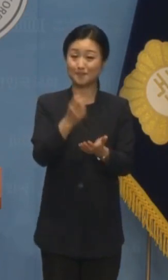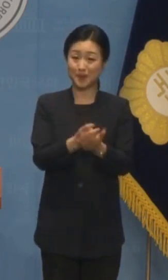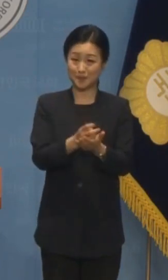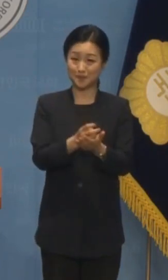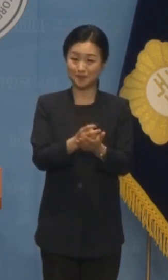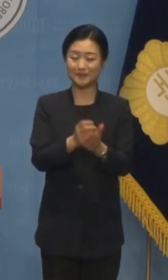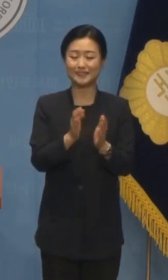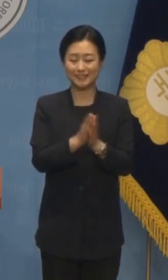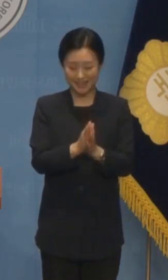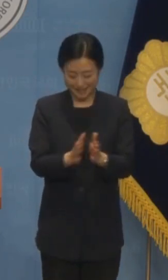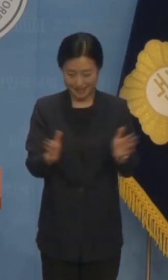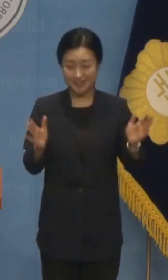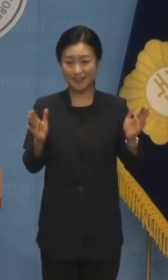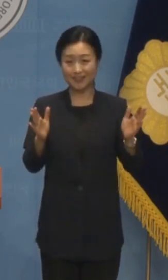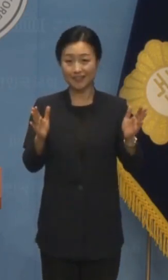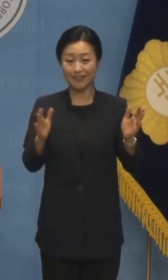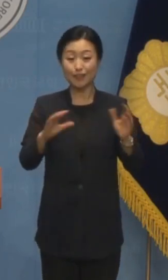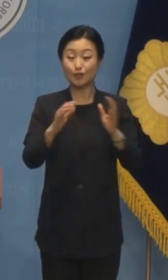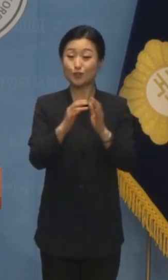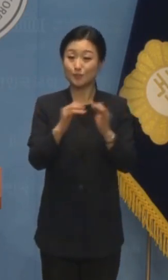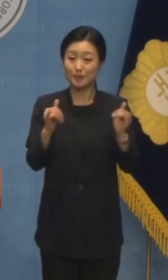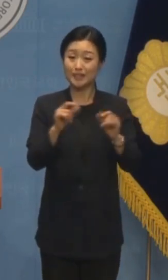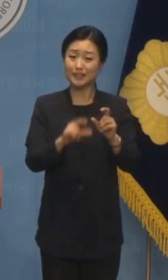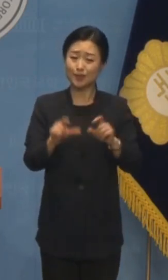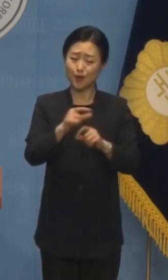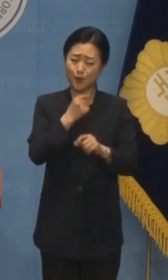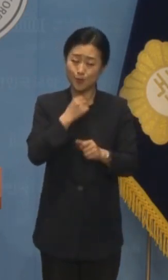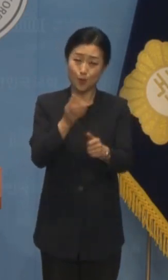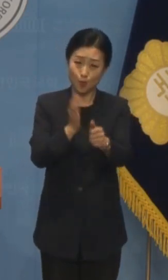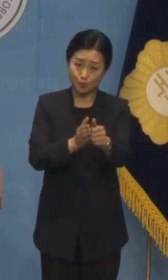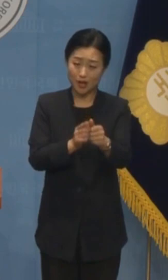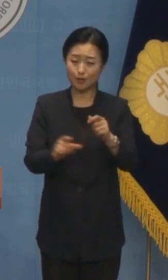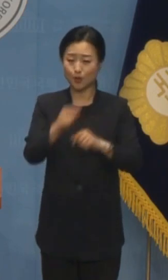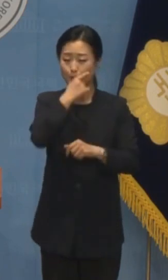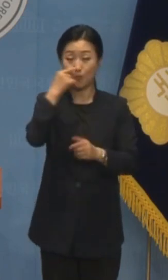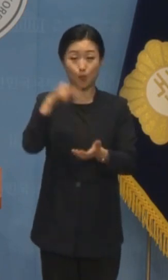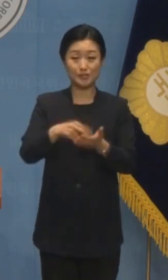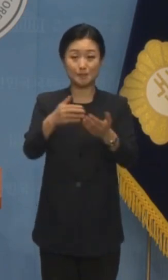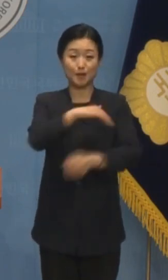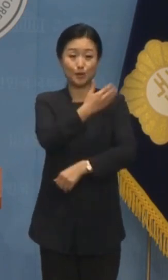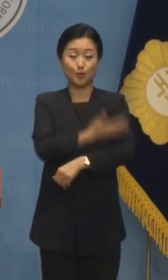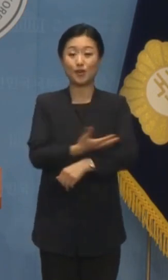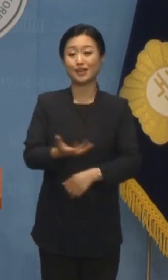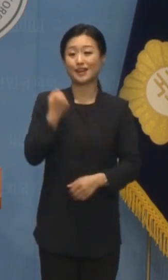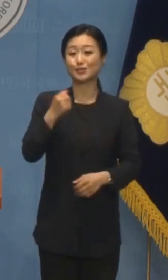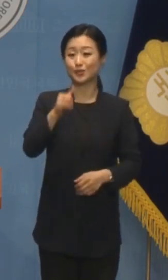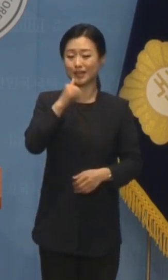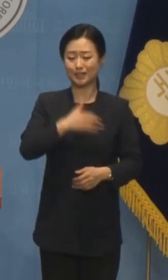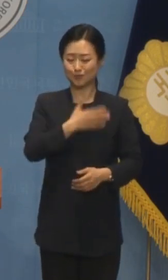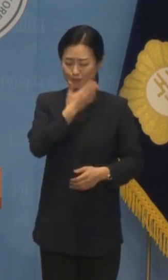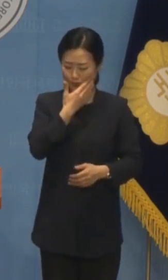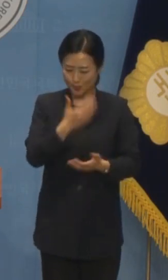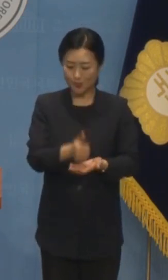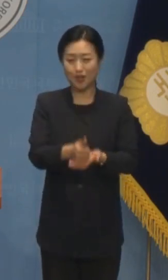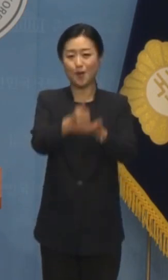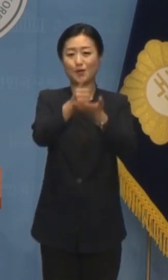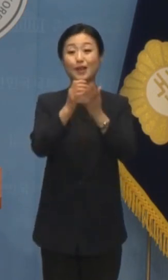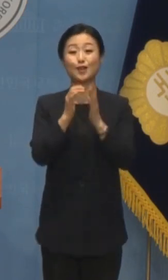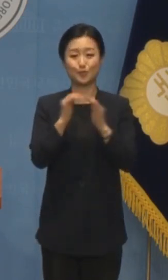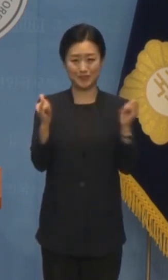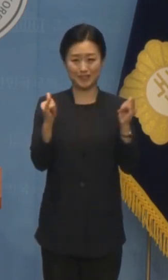시작일 뿐입니다. 대한민국의 국민들은 더 요구하고 더 보장받아야 할 권리가 있는 존엄한 국민들이기